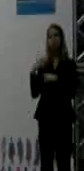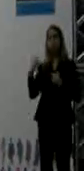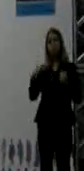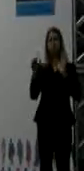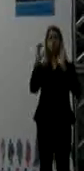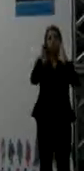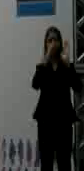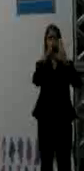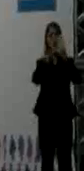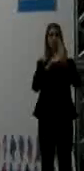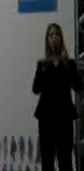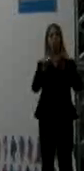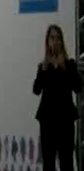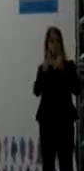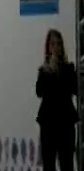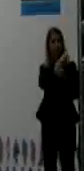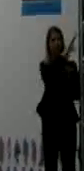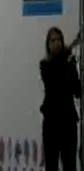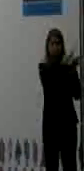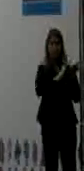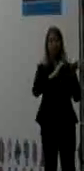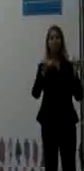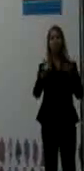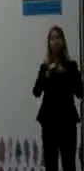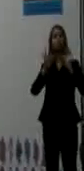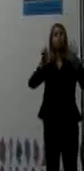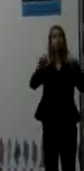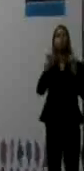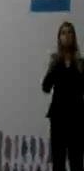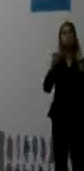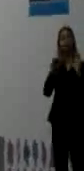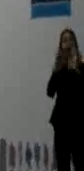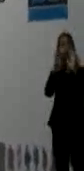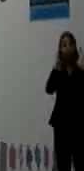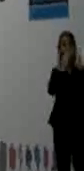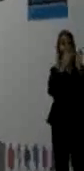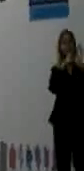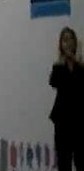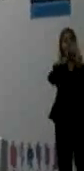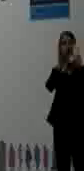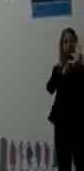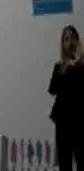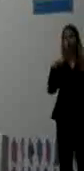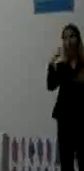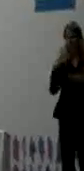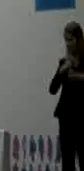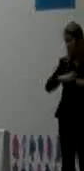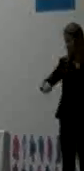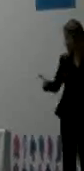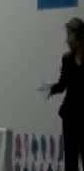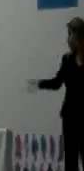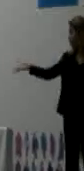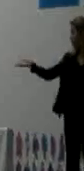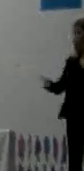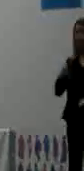só orçamentariamente, mas tudo o que deve fazer para o cumprimento da lei. É aqui, eu vejo a mesa, aliás, com muita felicidade,